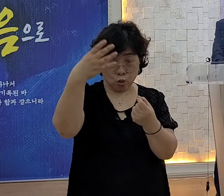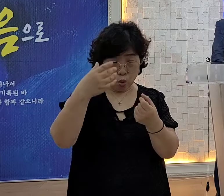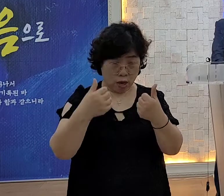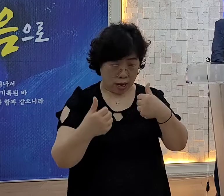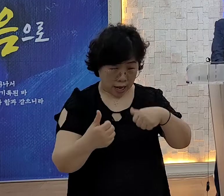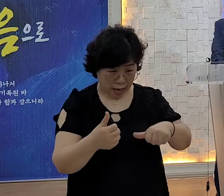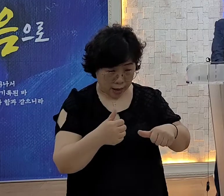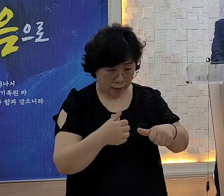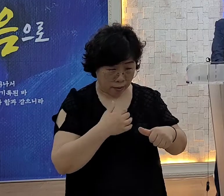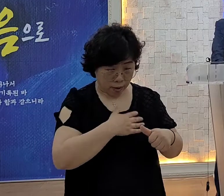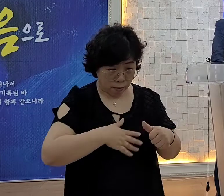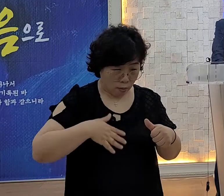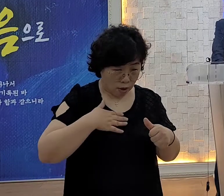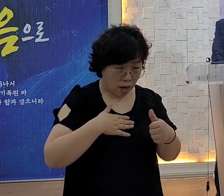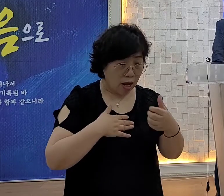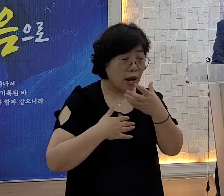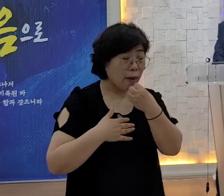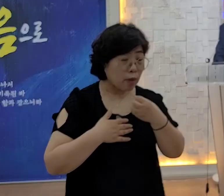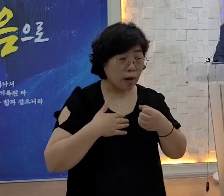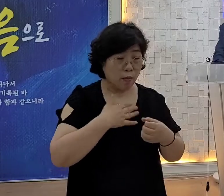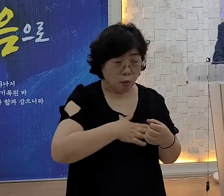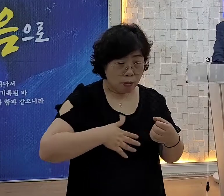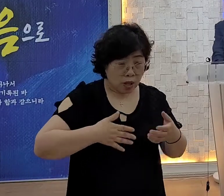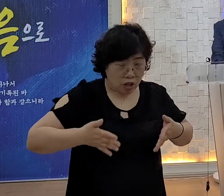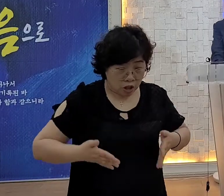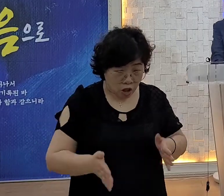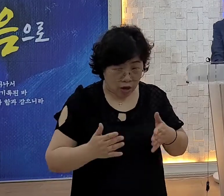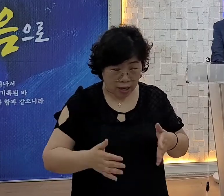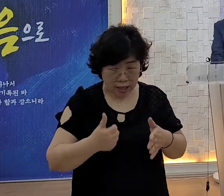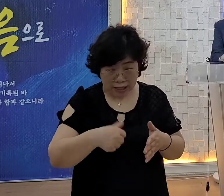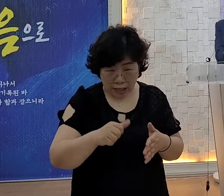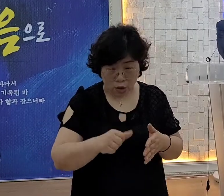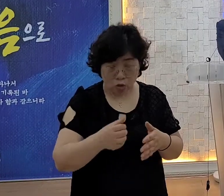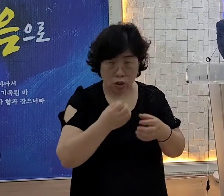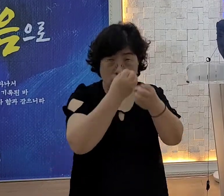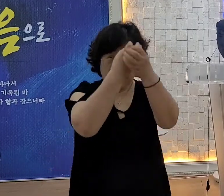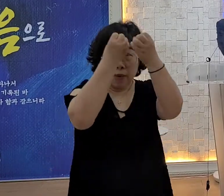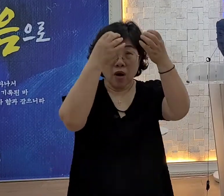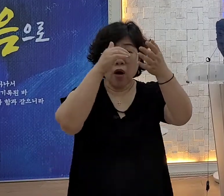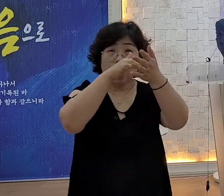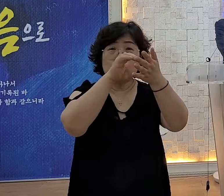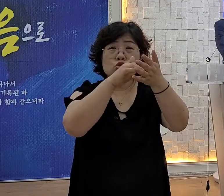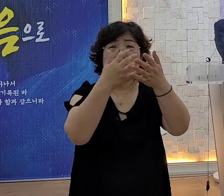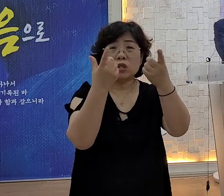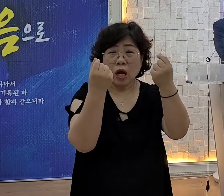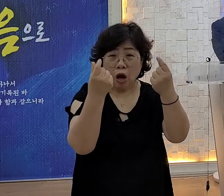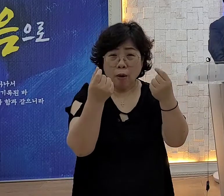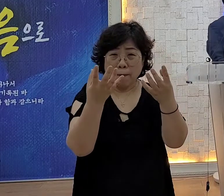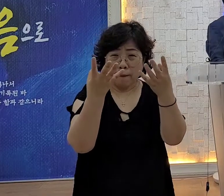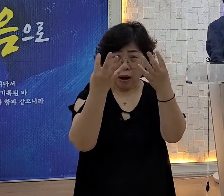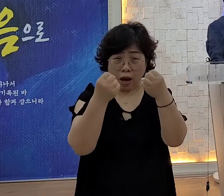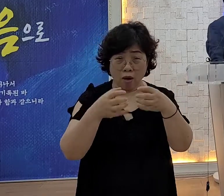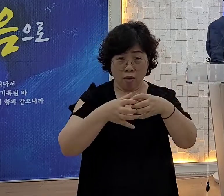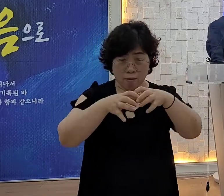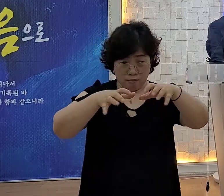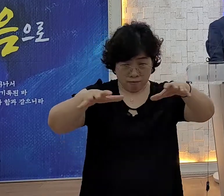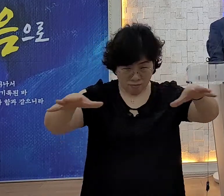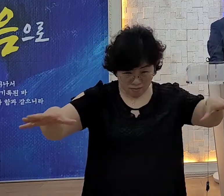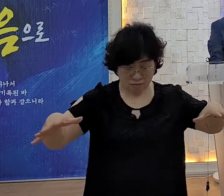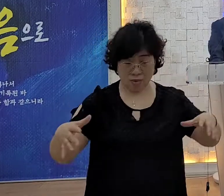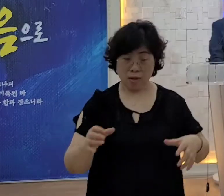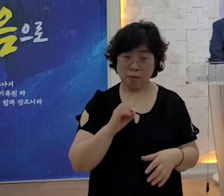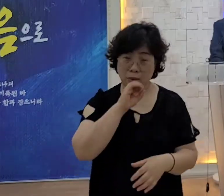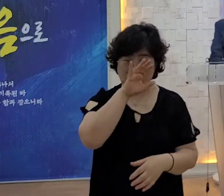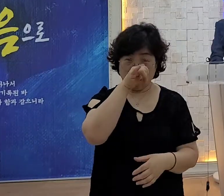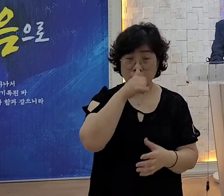자손이 이와 같을 것이다. 이렇게 말씀하고 아브라함에게서 태어날 자손이 이렇게 무별처럼